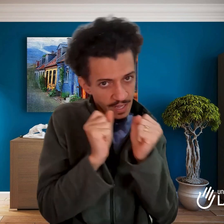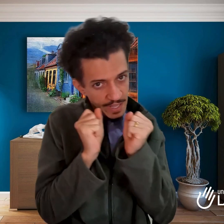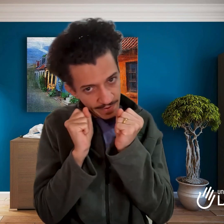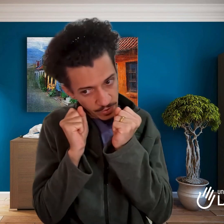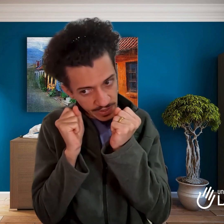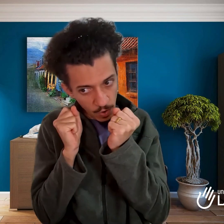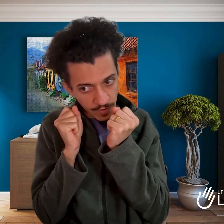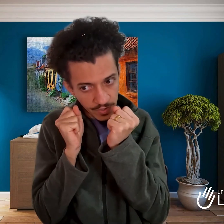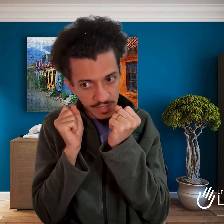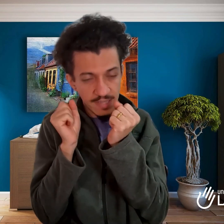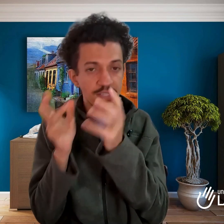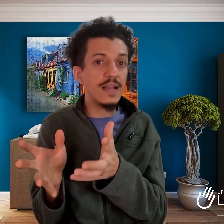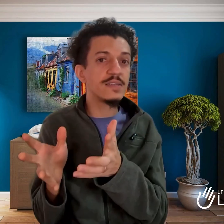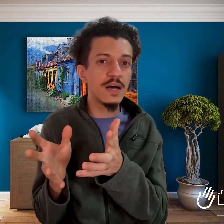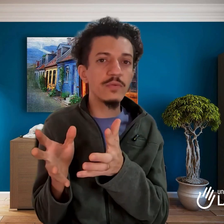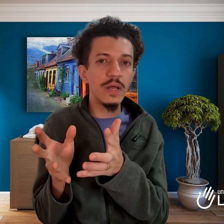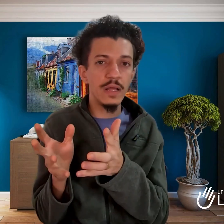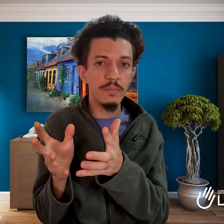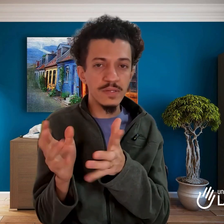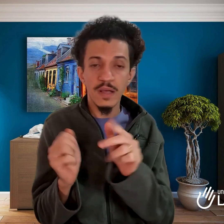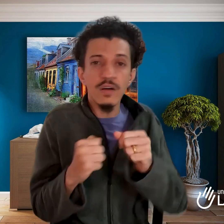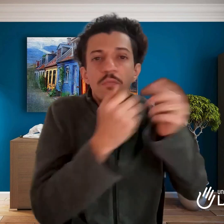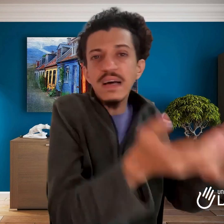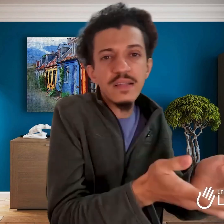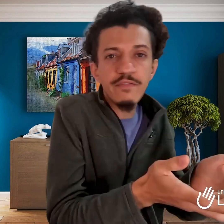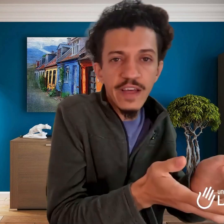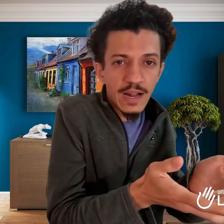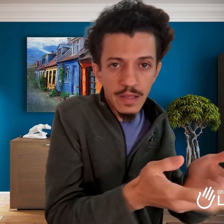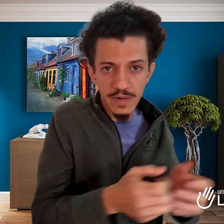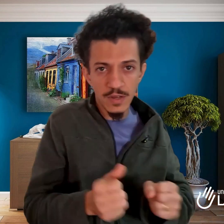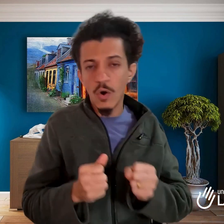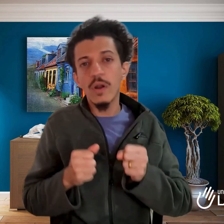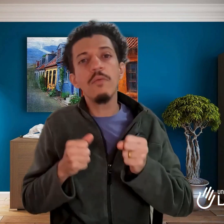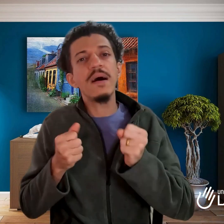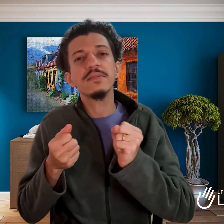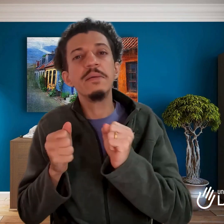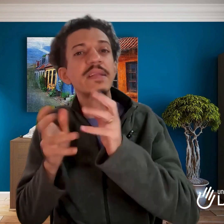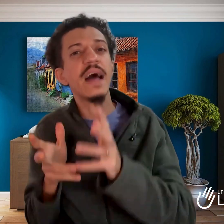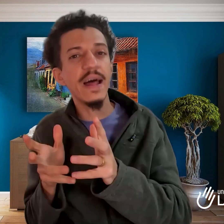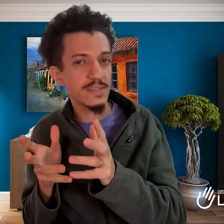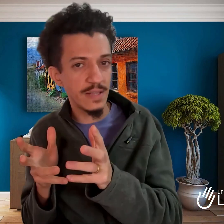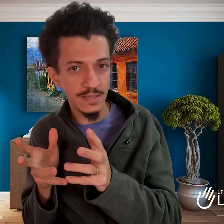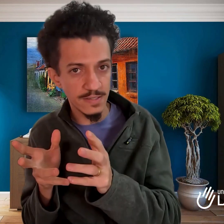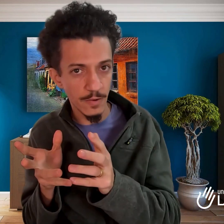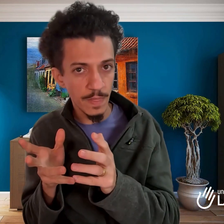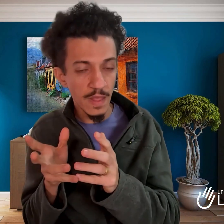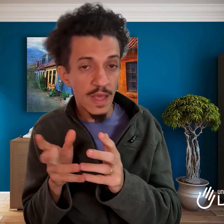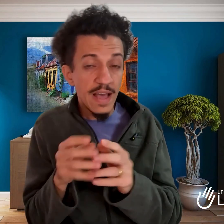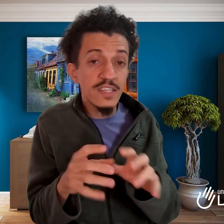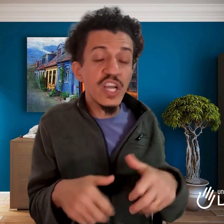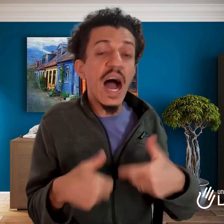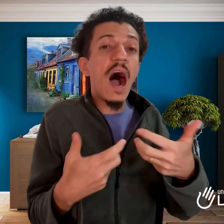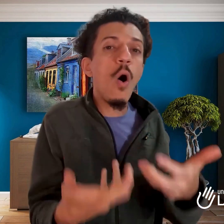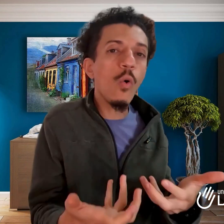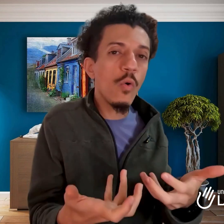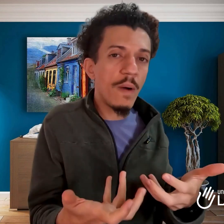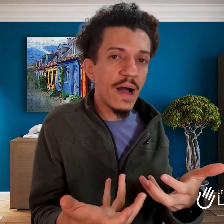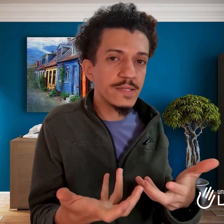que vai juntar o que você está sinalizando em Libras. Então não basta ver a Libras, ou não basta imitar a sinalização. Existe algo mais. E